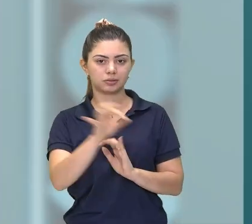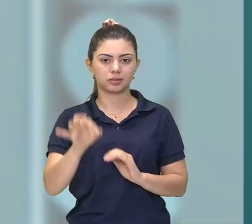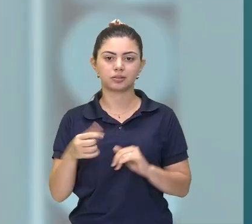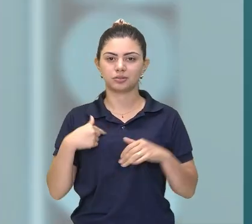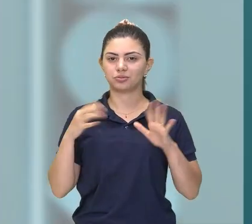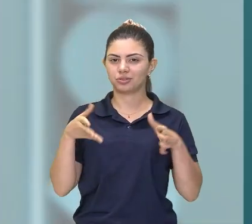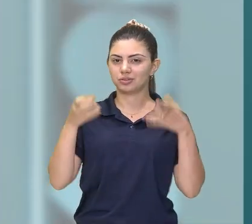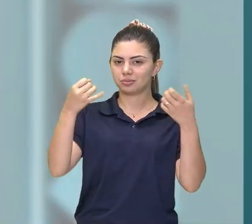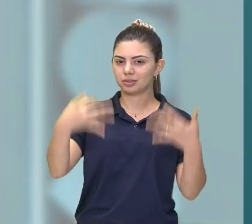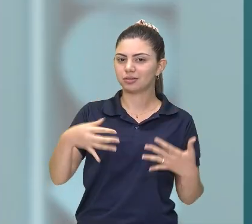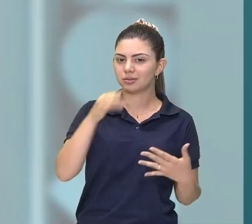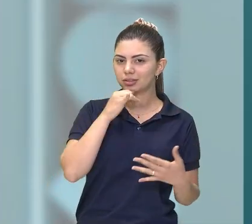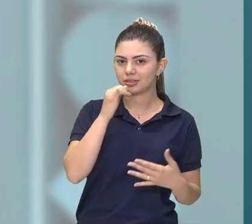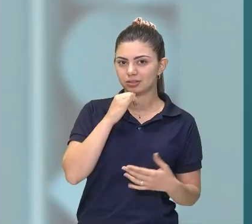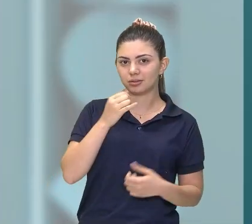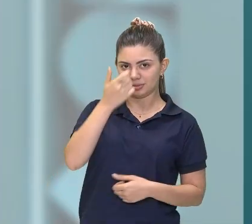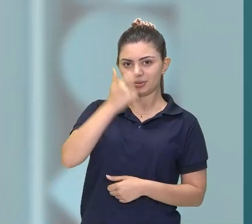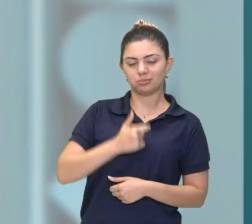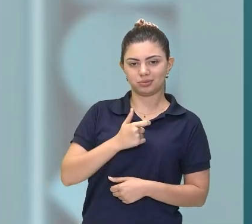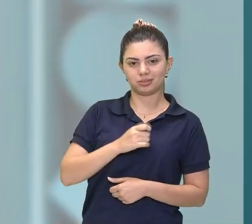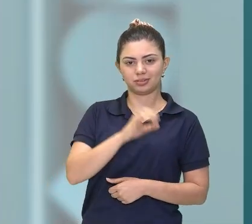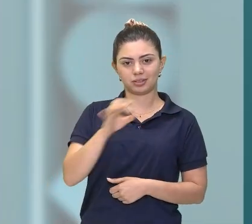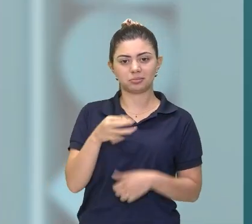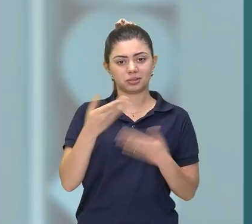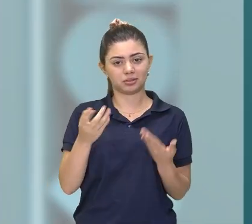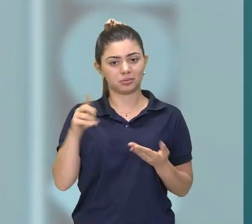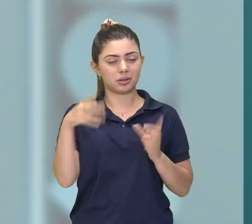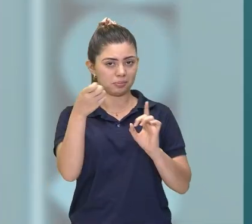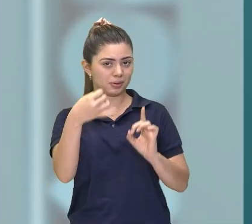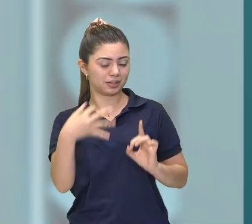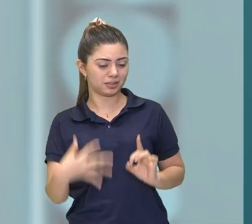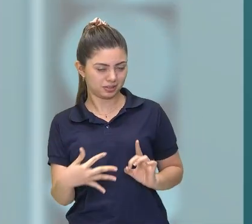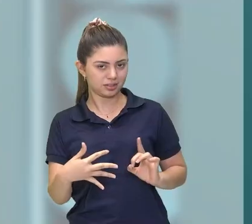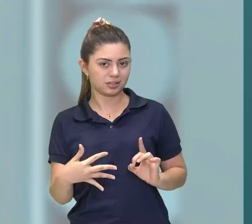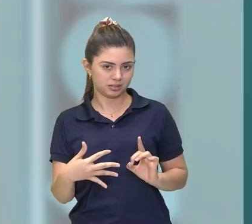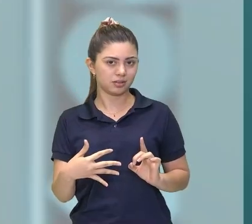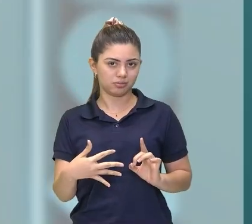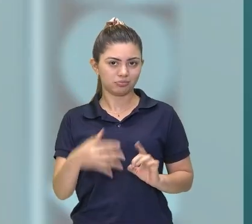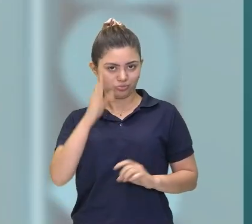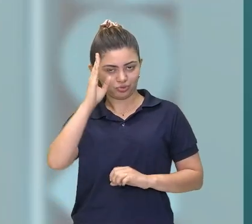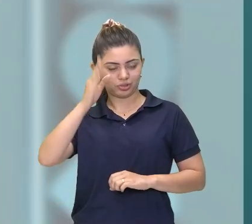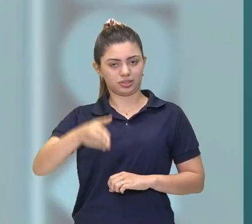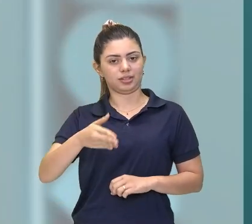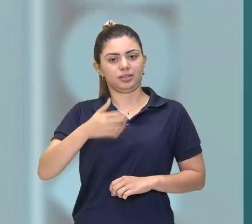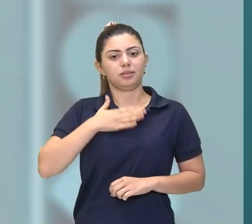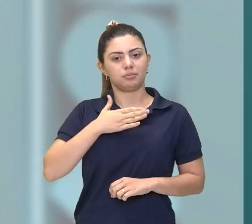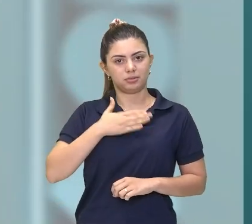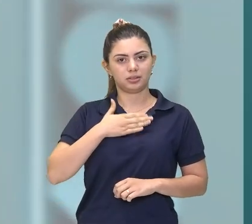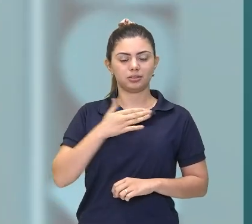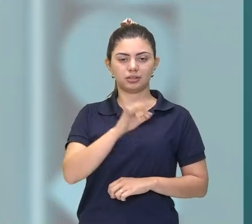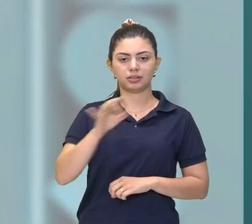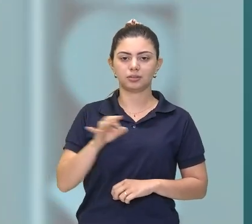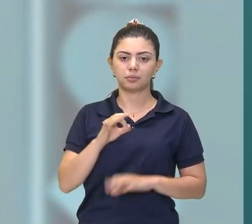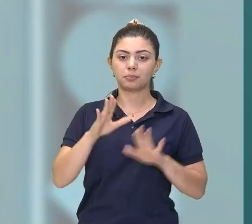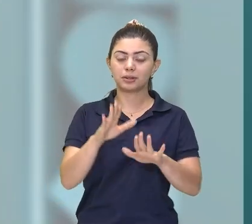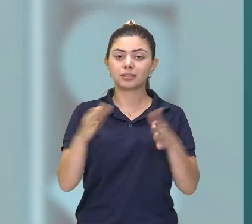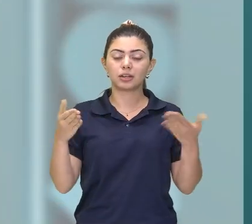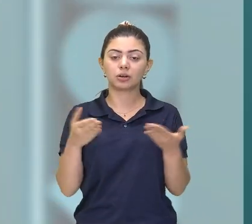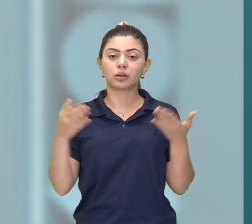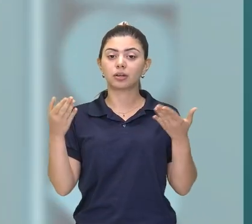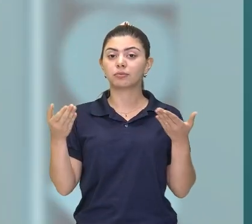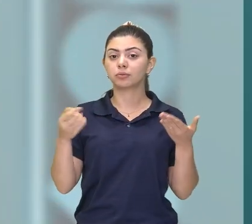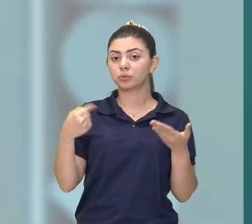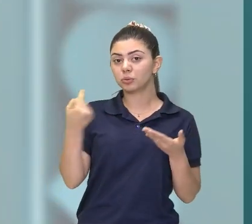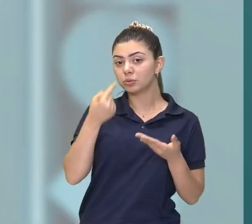aqui um exemplo quando eu falei de mim, não é? Uma descrição tanto objetiva quanto uma descrição subjetiva. Mas agora eu quero que vocês